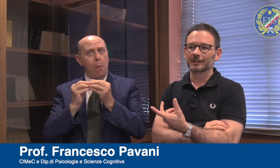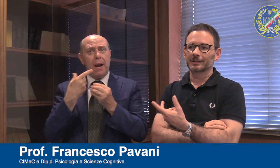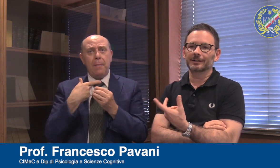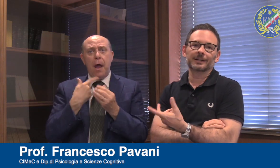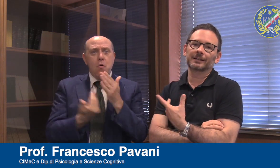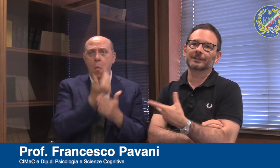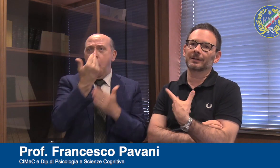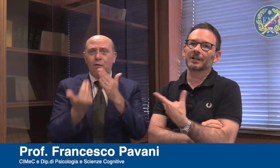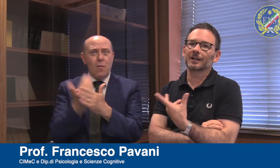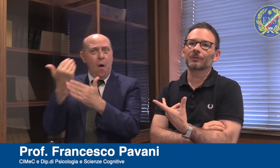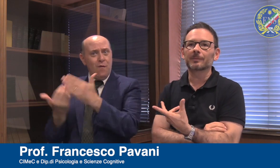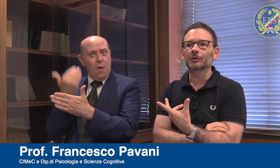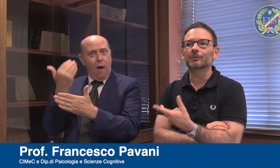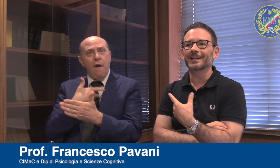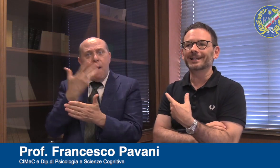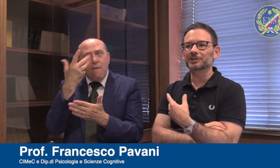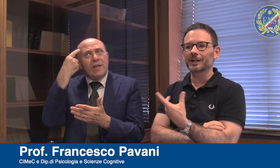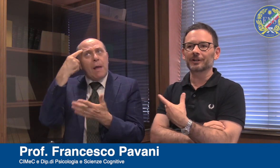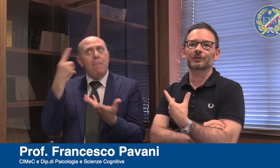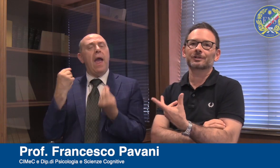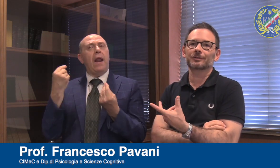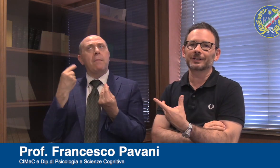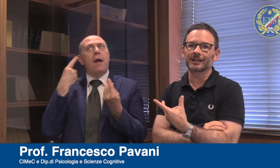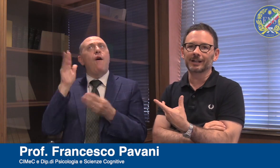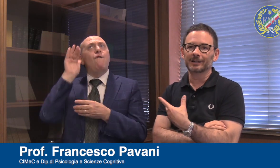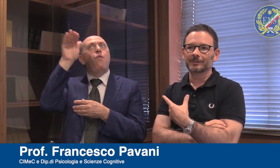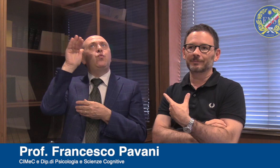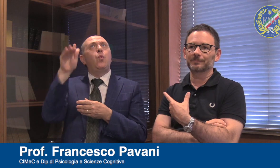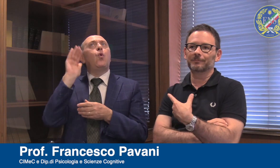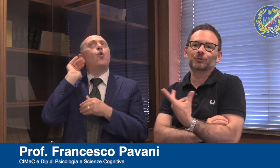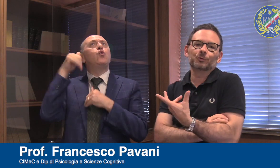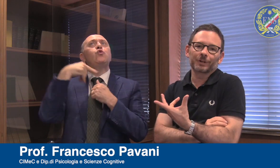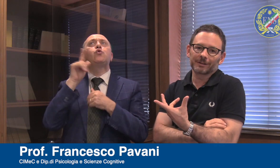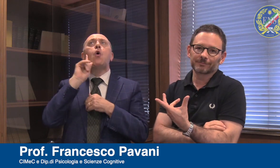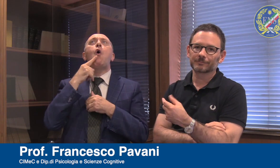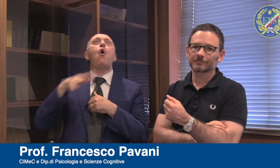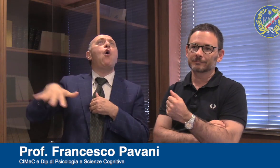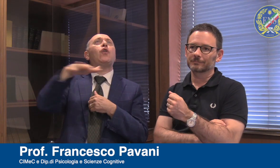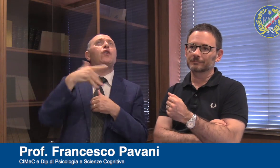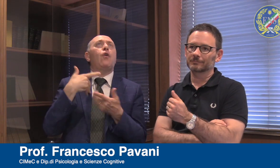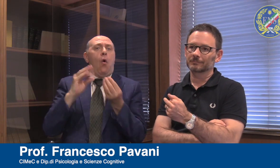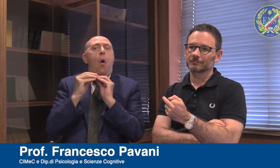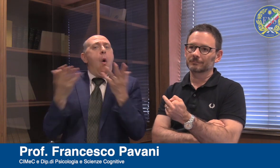fattori nel determinare in qualche modo qual è lo scenario della sordità futura.